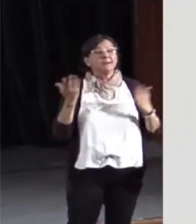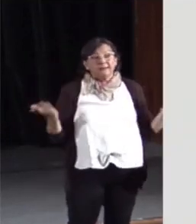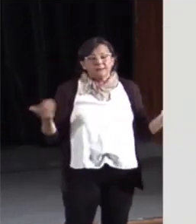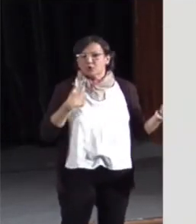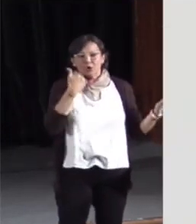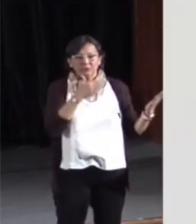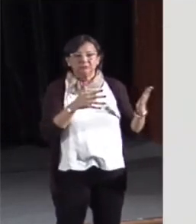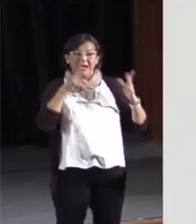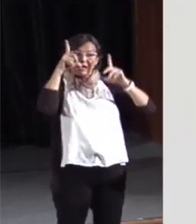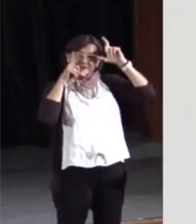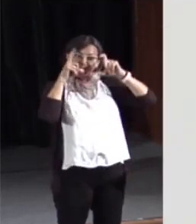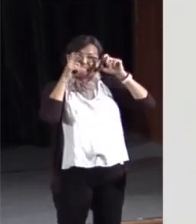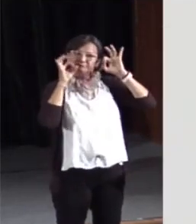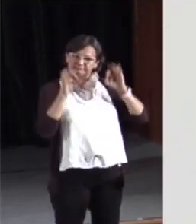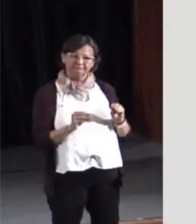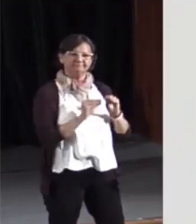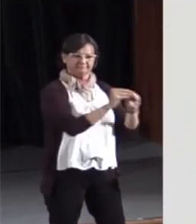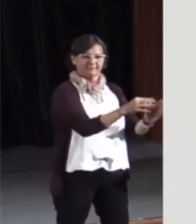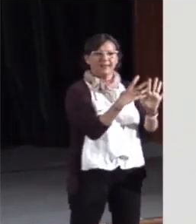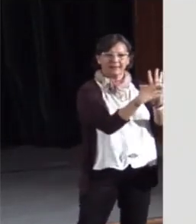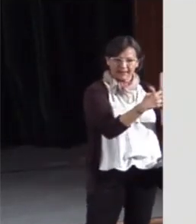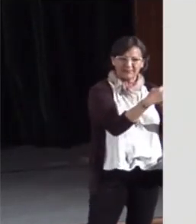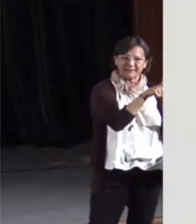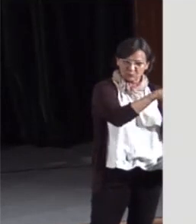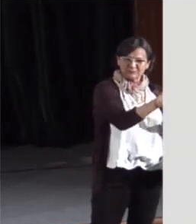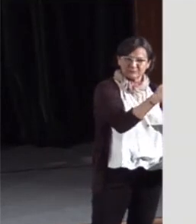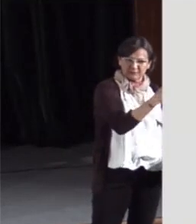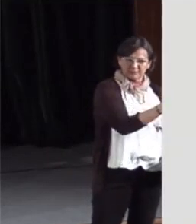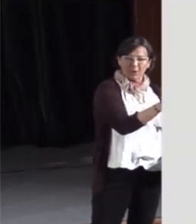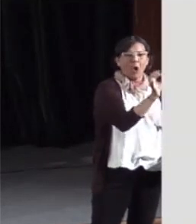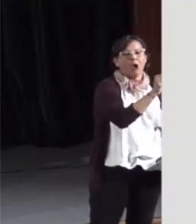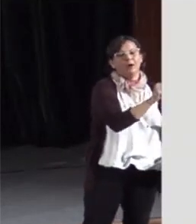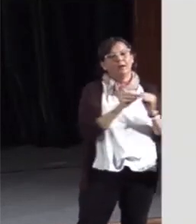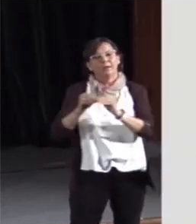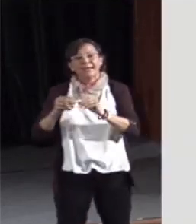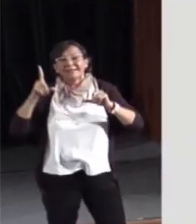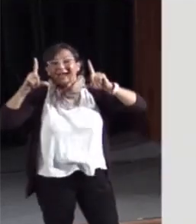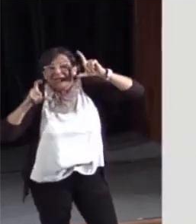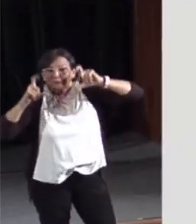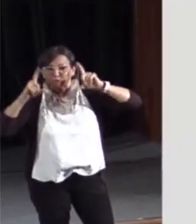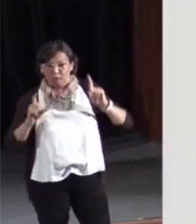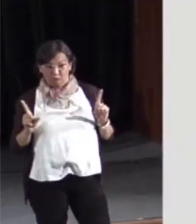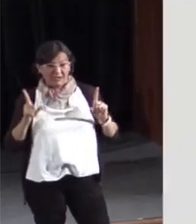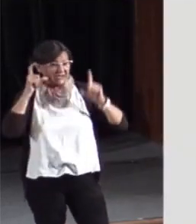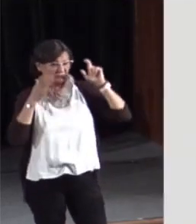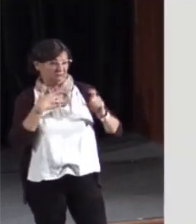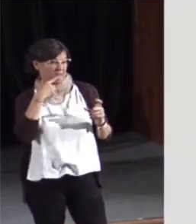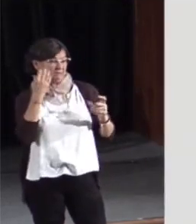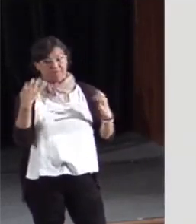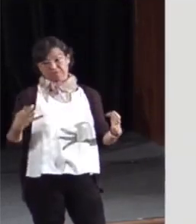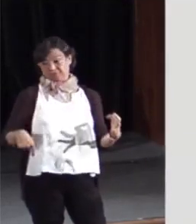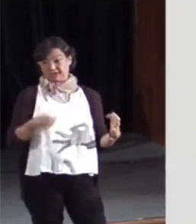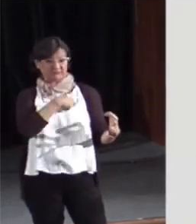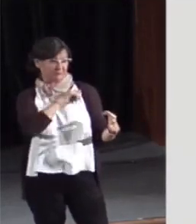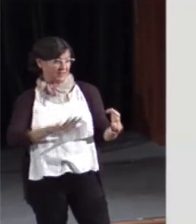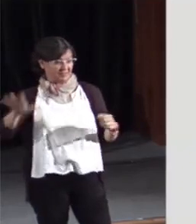Si seguimos en la siguiente diapositiva, veréis que está el componente no manual, gramatical, que son la expresión facial,